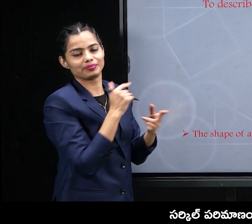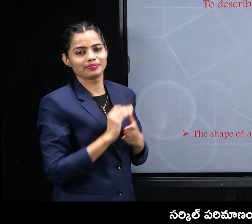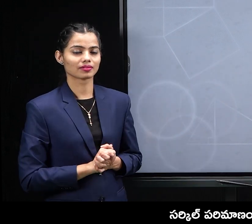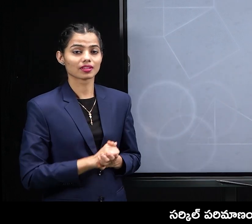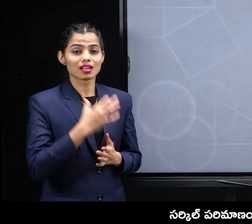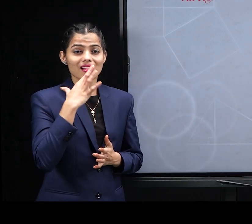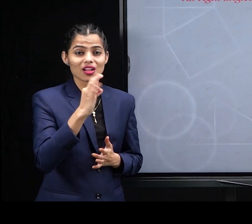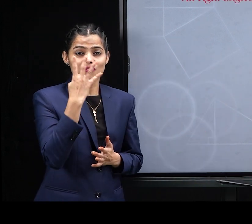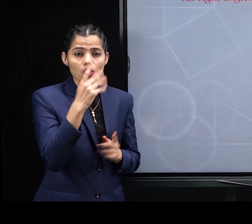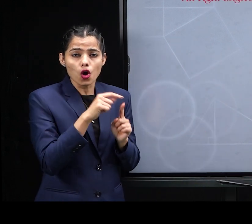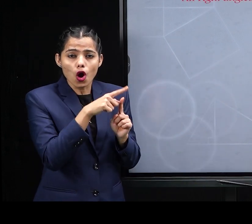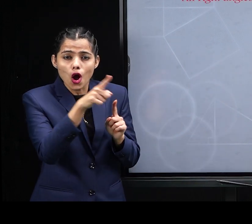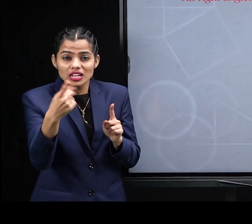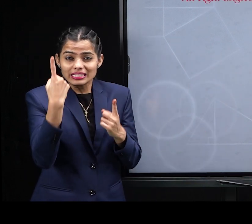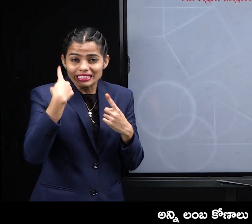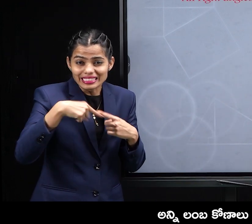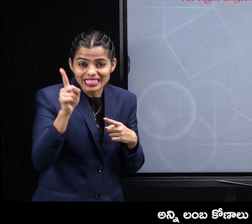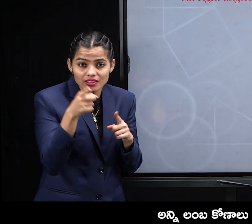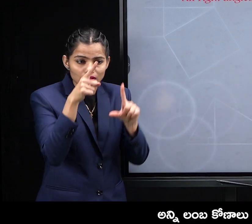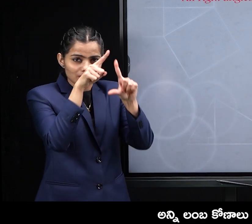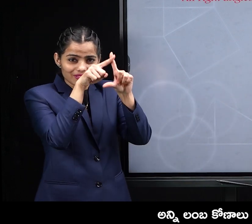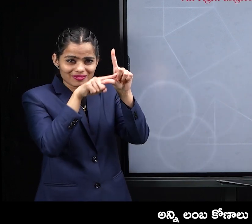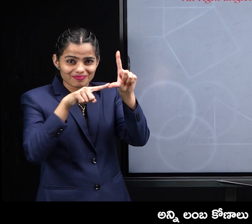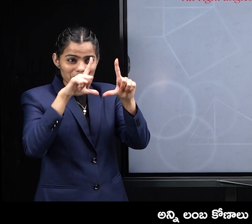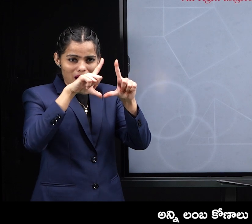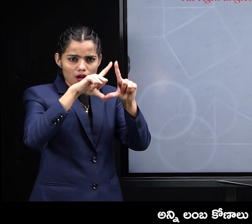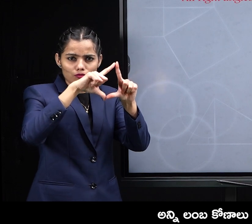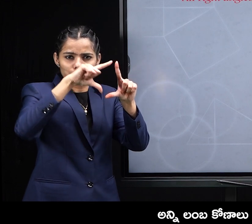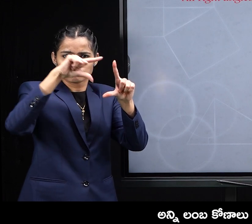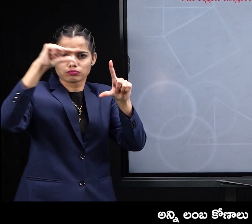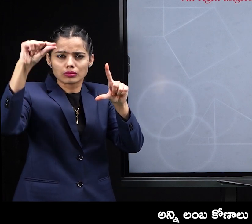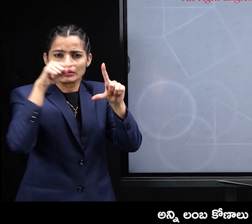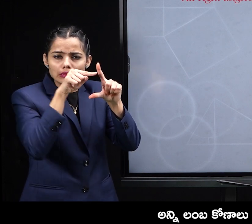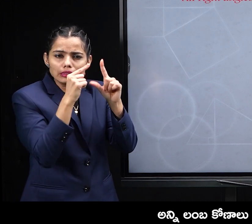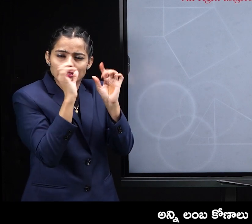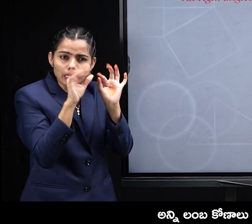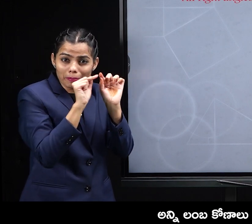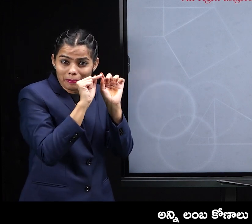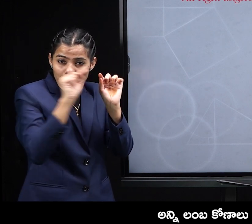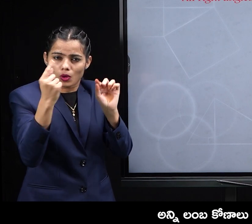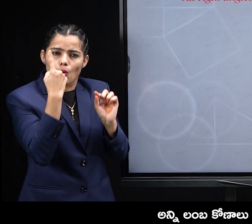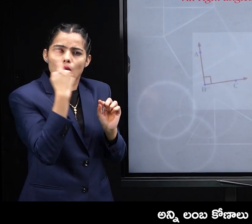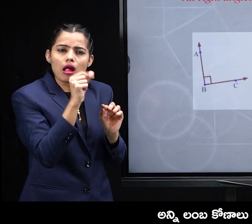पोस्टिलेट फोर अन्नि λम्ब कोणालु वकदानितों वकटी समानंग उन्टाई